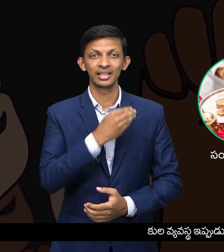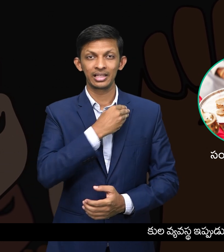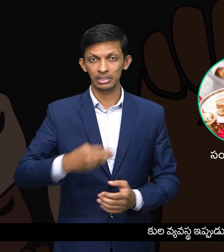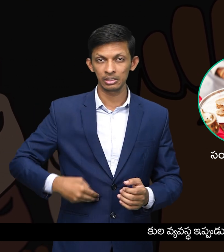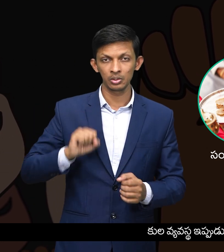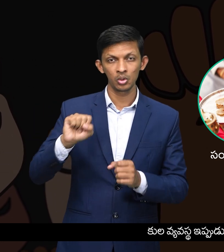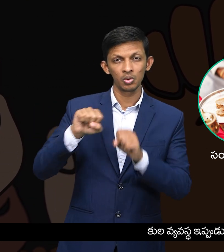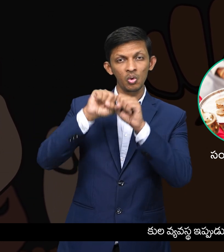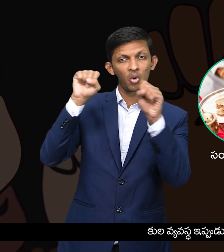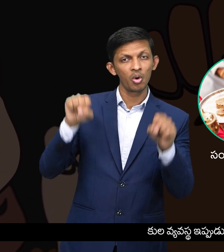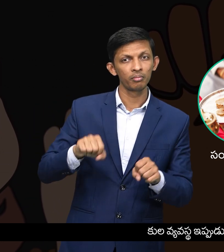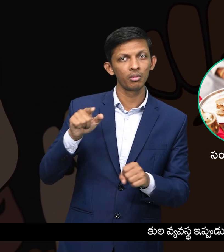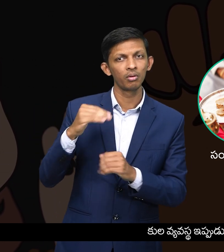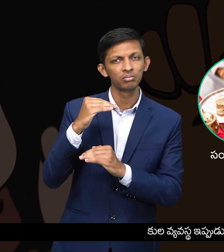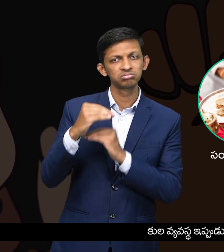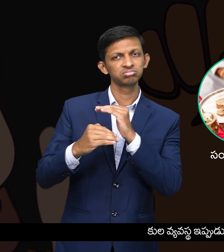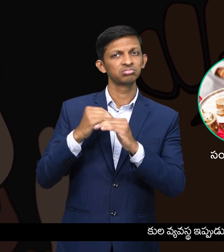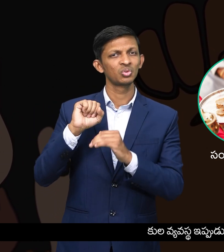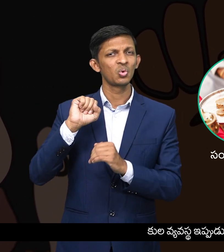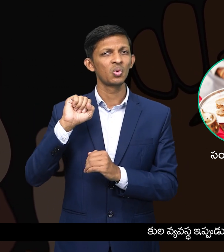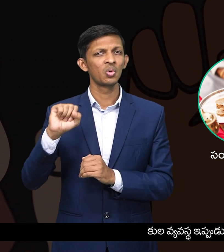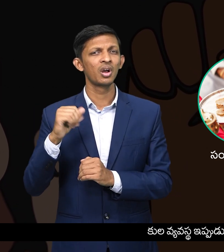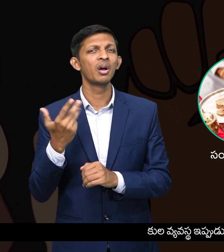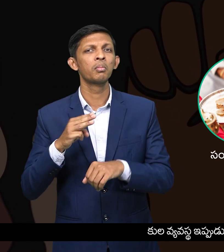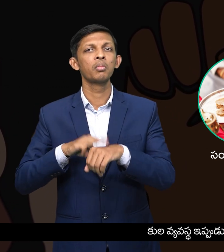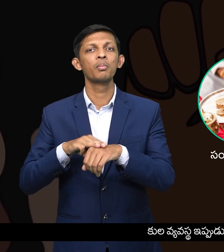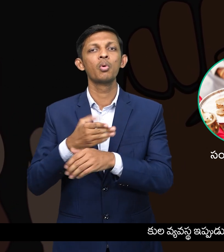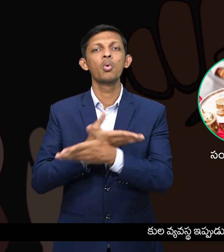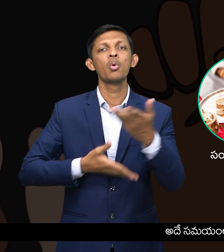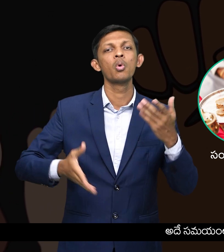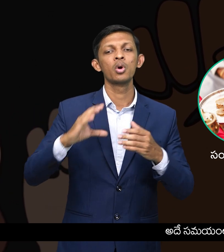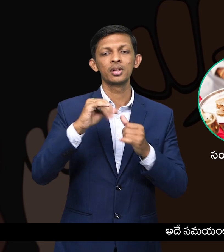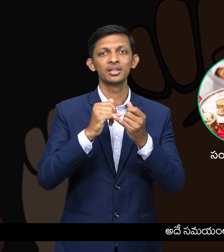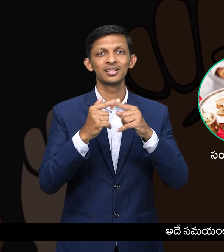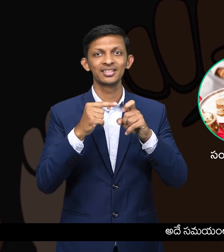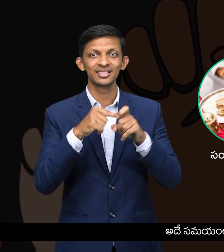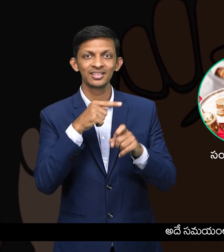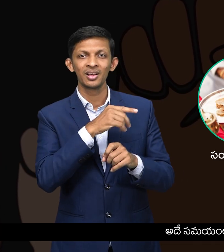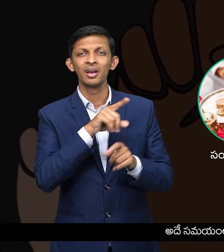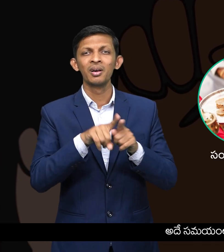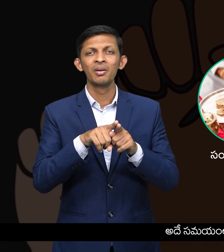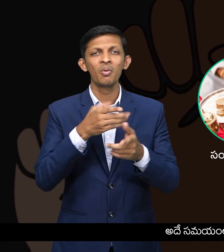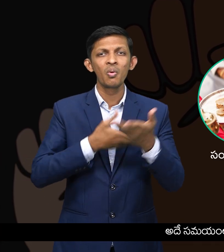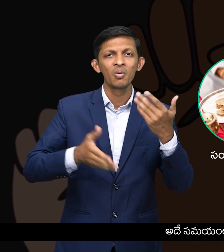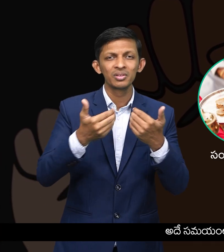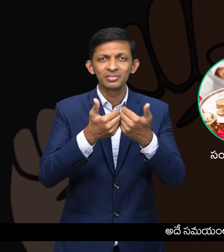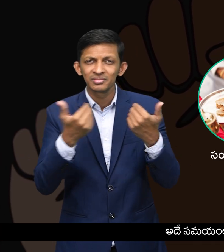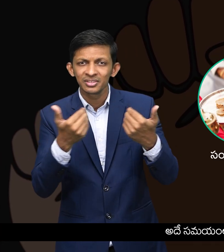కుల వ్యవస్థ ఇప్పుడు ఒకే కులంలోని సభ్యులను ఏకం చేస్తూ అదే సమయంలో వారిని ఇతర కులాల వారి నుండి